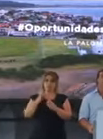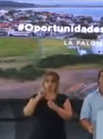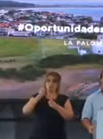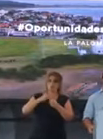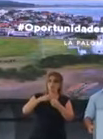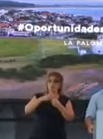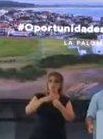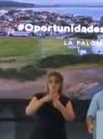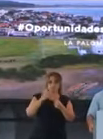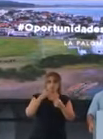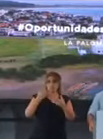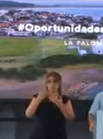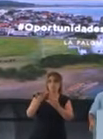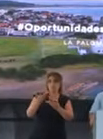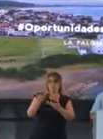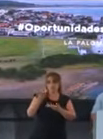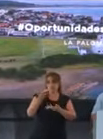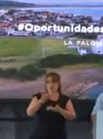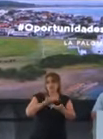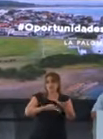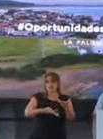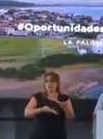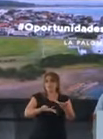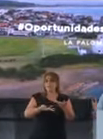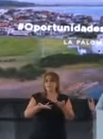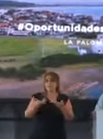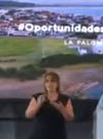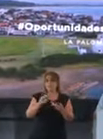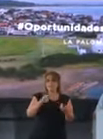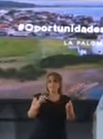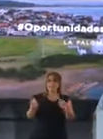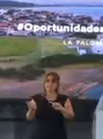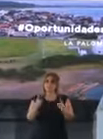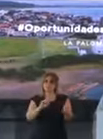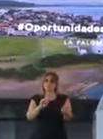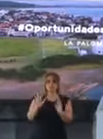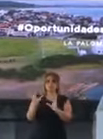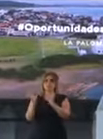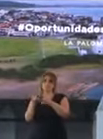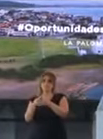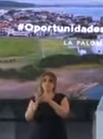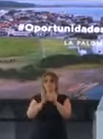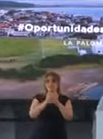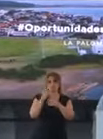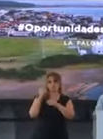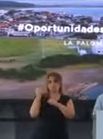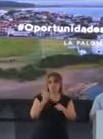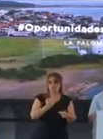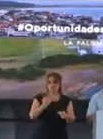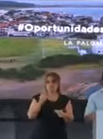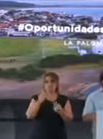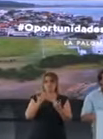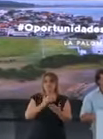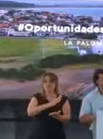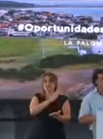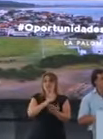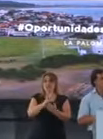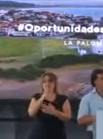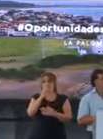cooperación entre los dos partidos fundacionales, hasta el